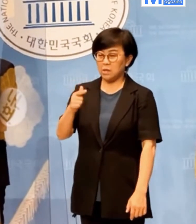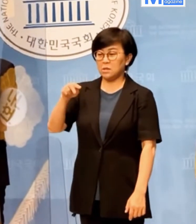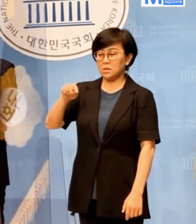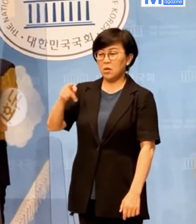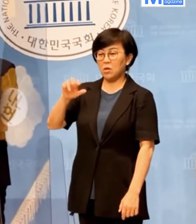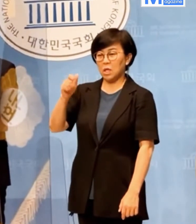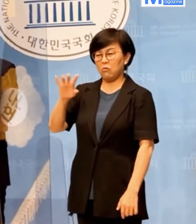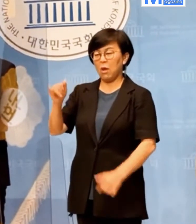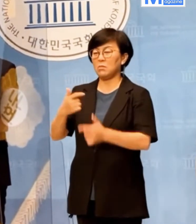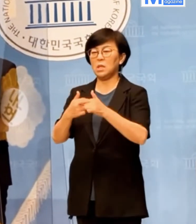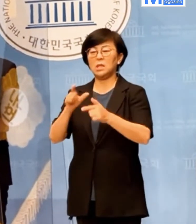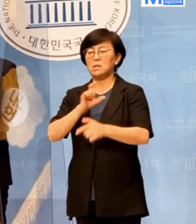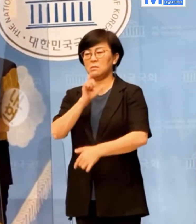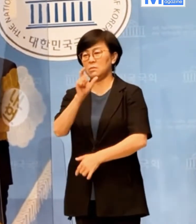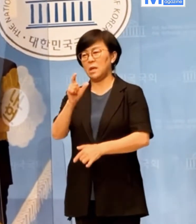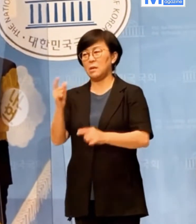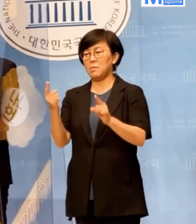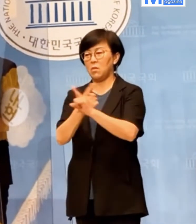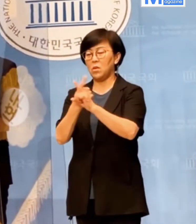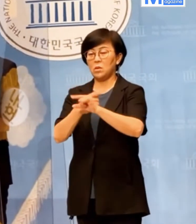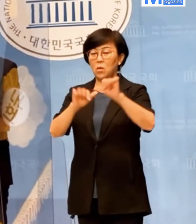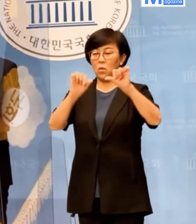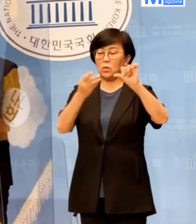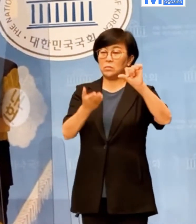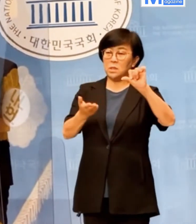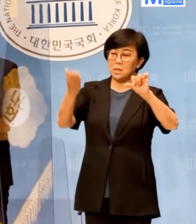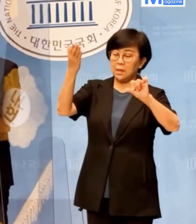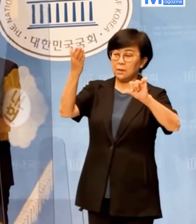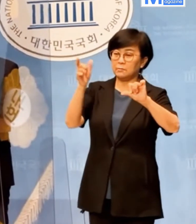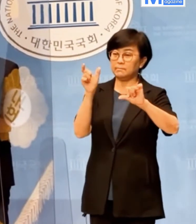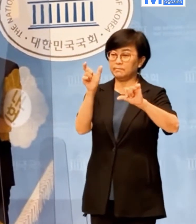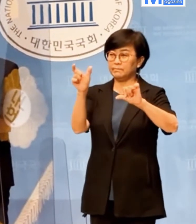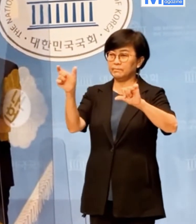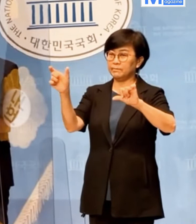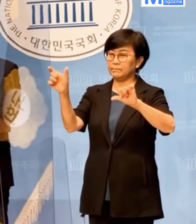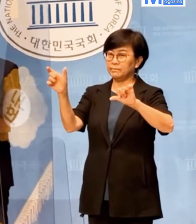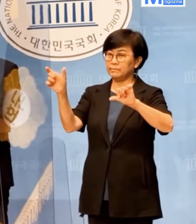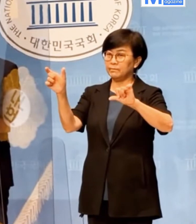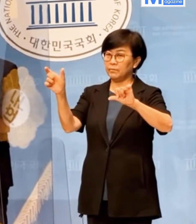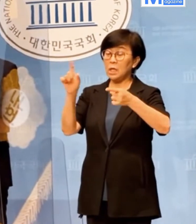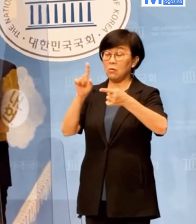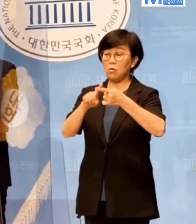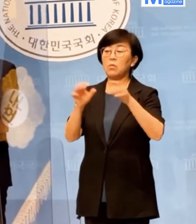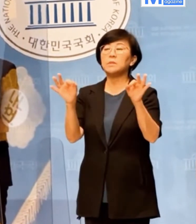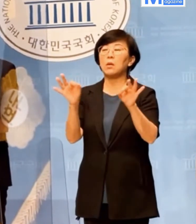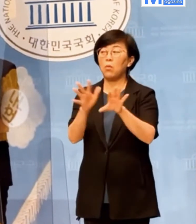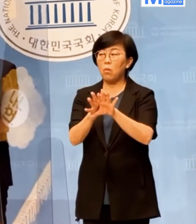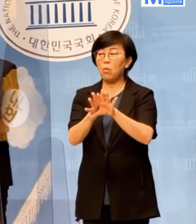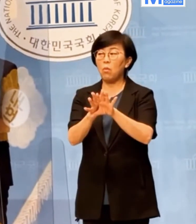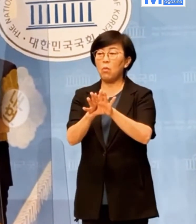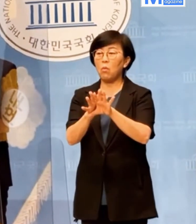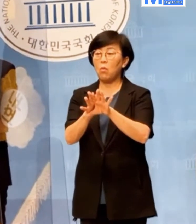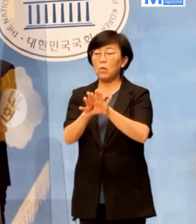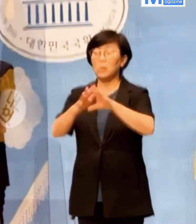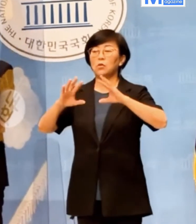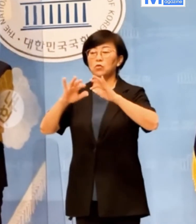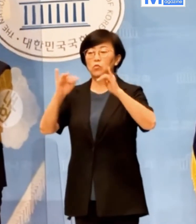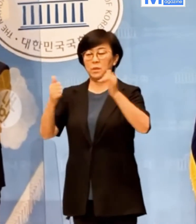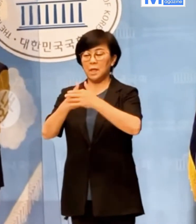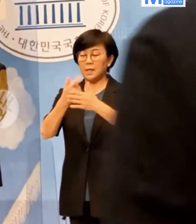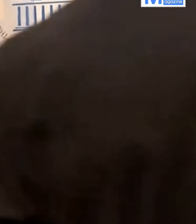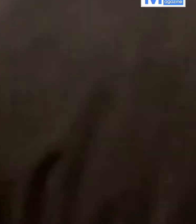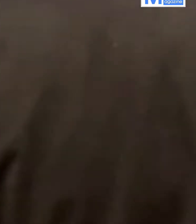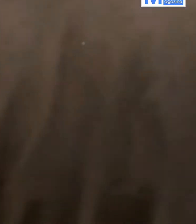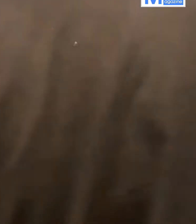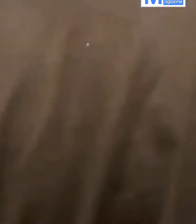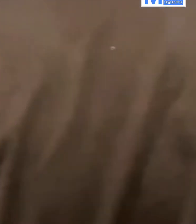이사관, 관리관 등 5급 이상에 붙여진 관존민비의 잔재들을 없애 국민